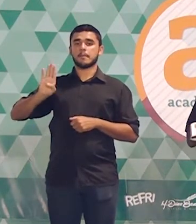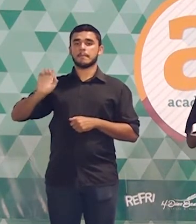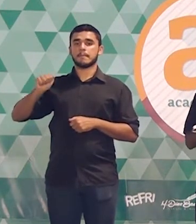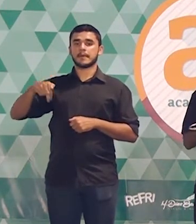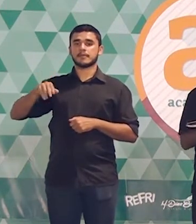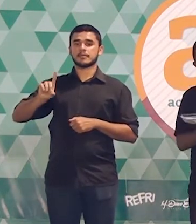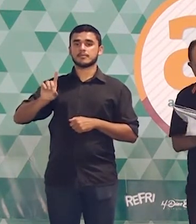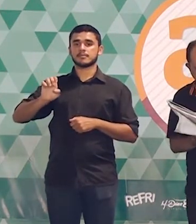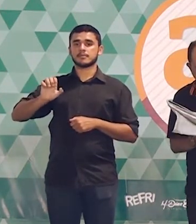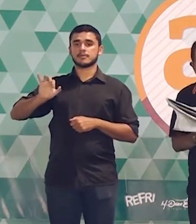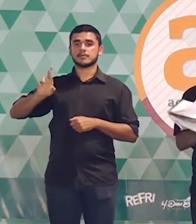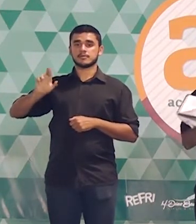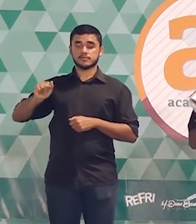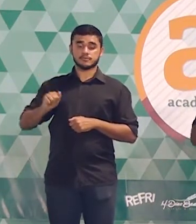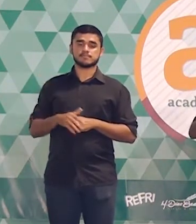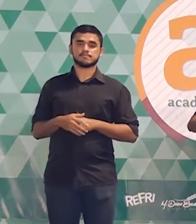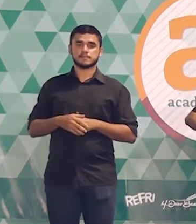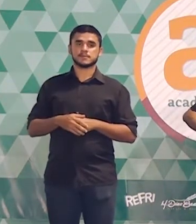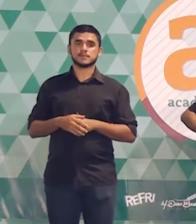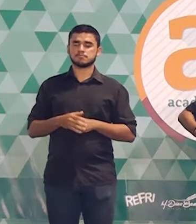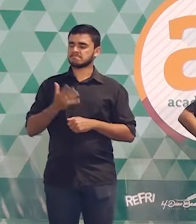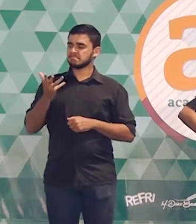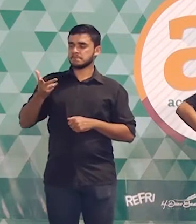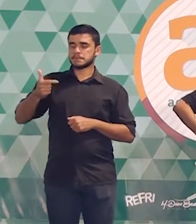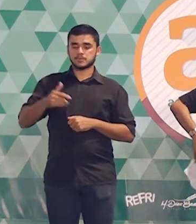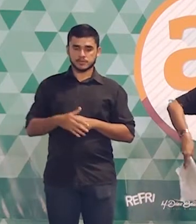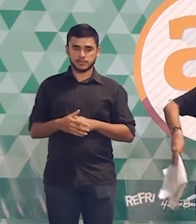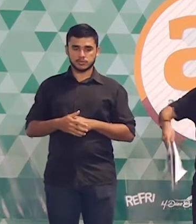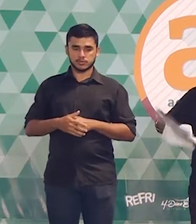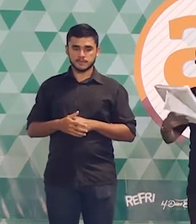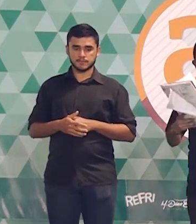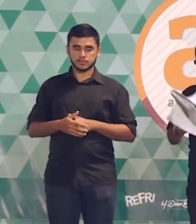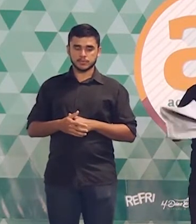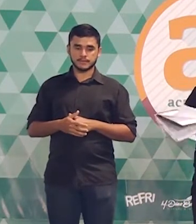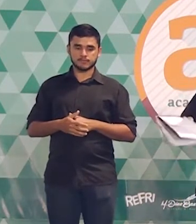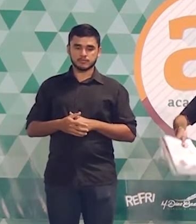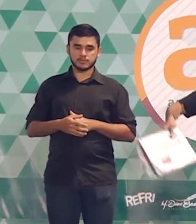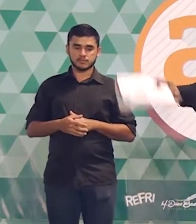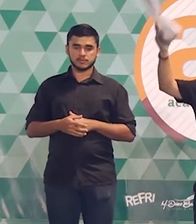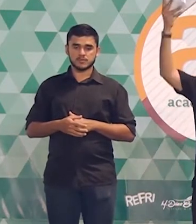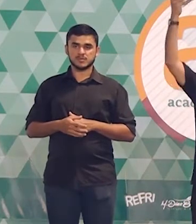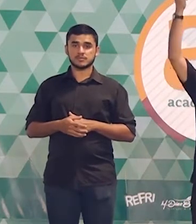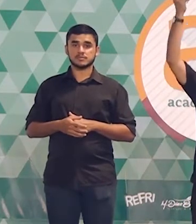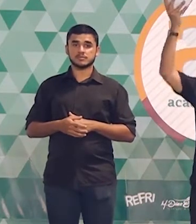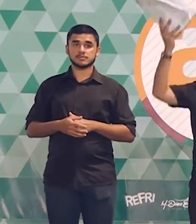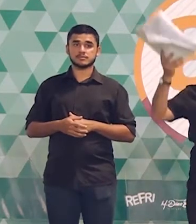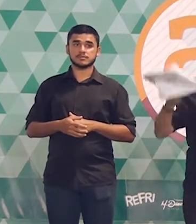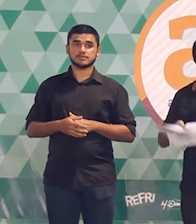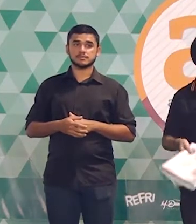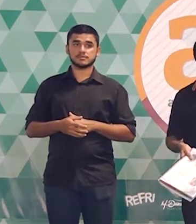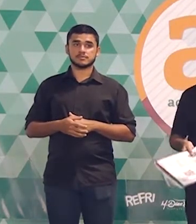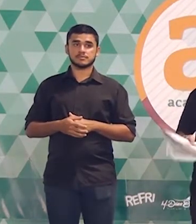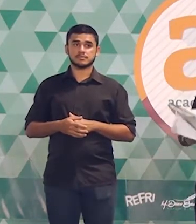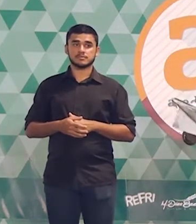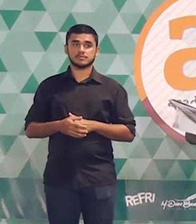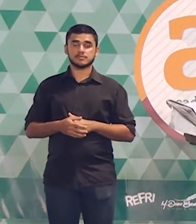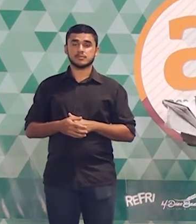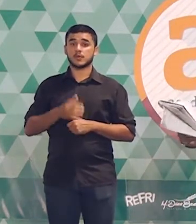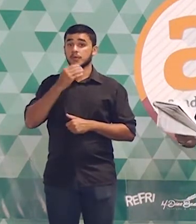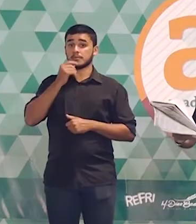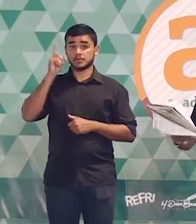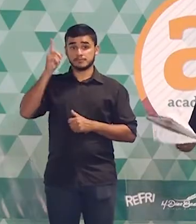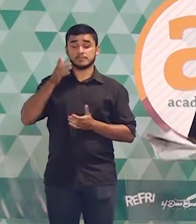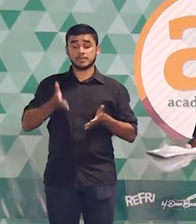Bandeira é espetacular, né? Vamos ver o texto aqui de Manuel Bandeira. Manuel Bandeira,